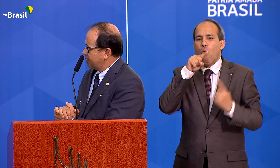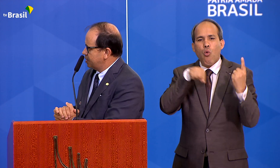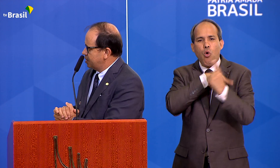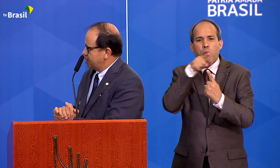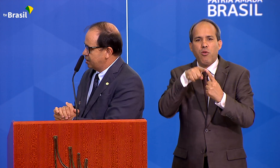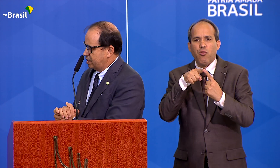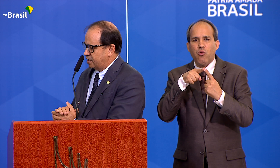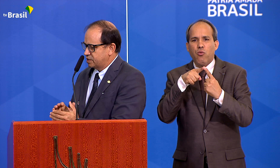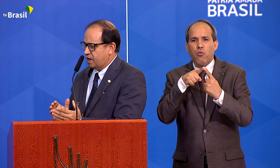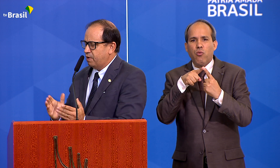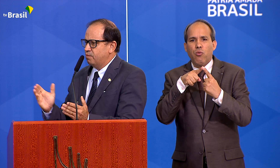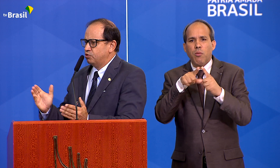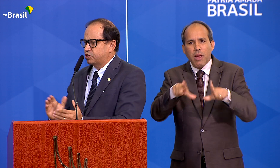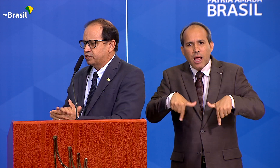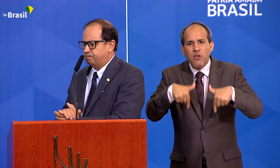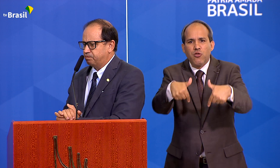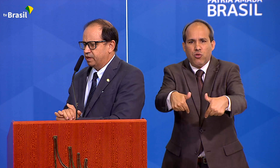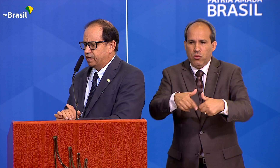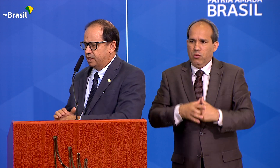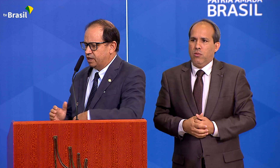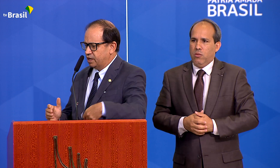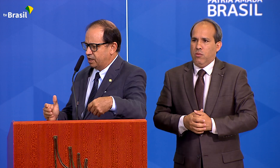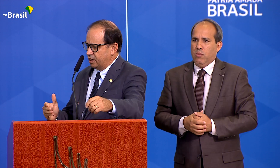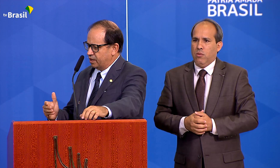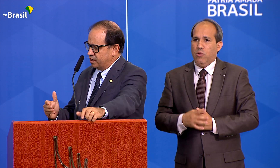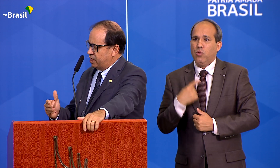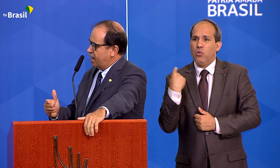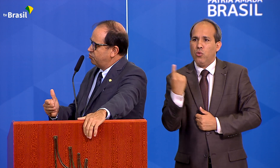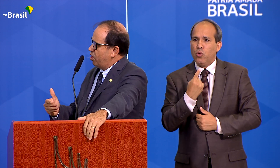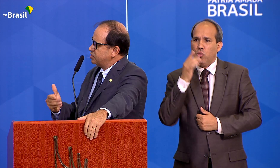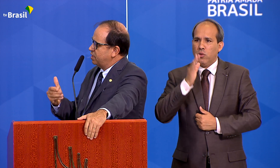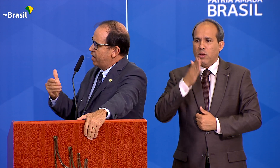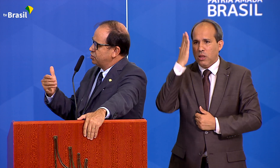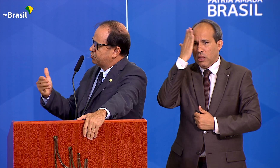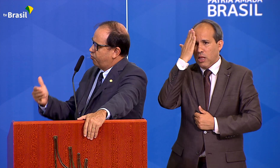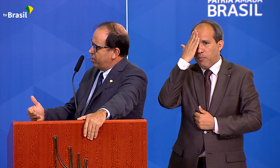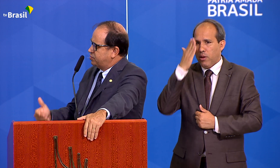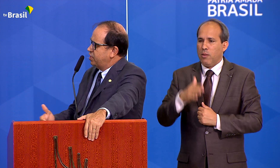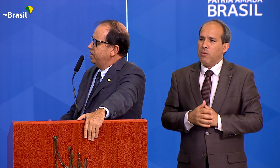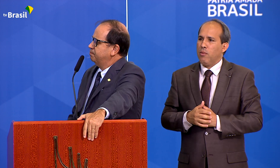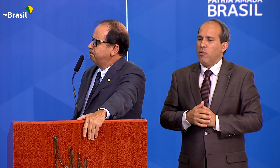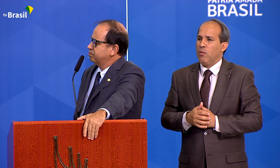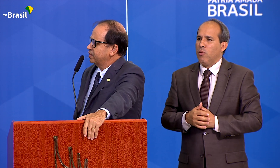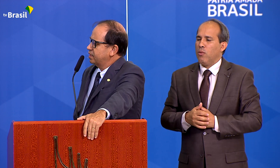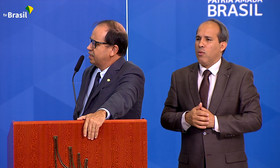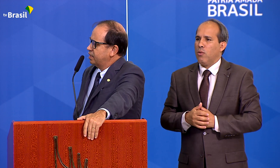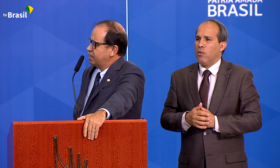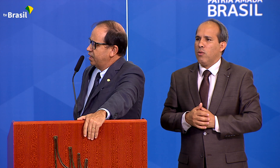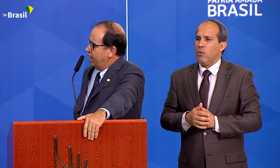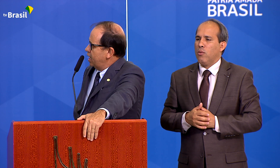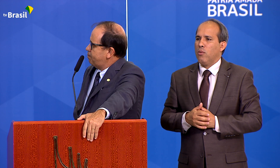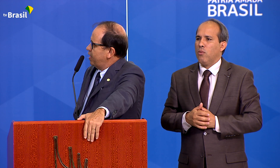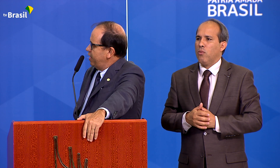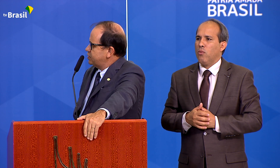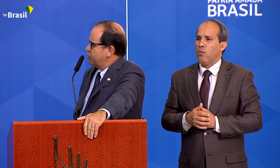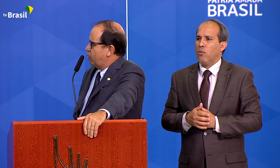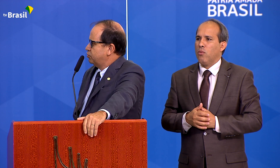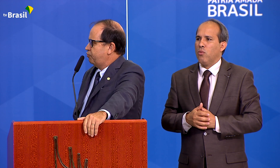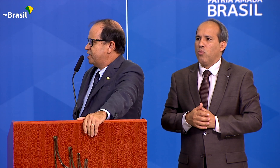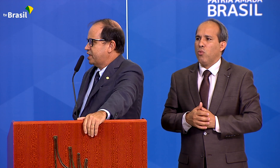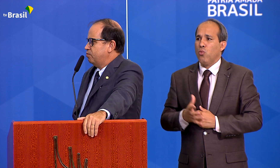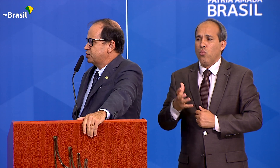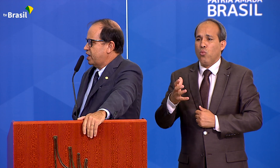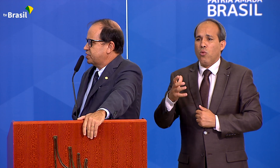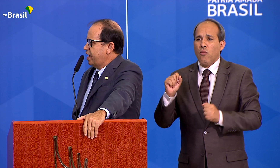cumprir nós sabemos bom dia doze mais forte ela